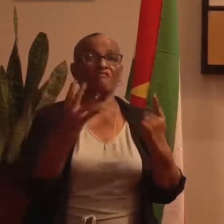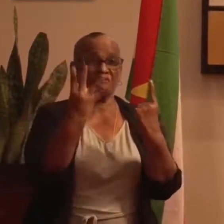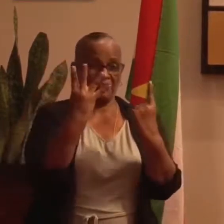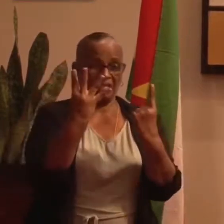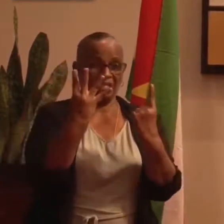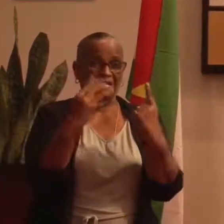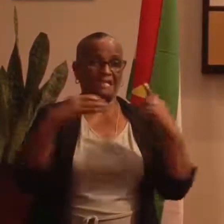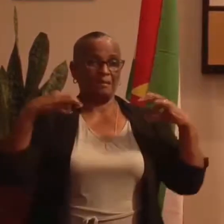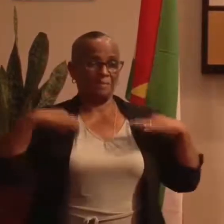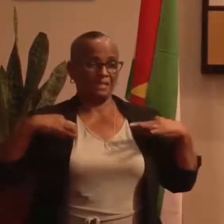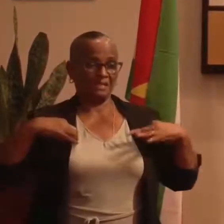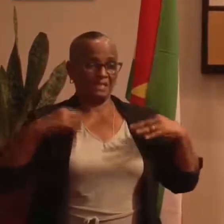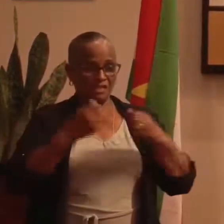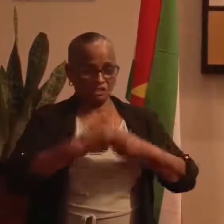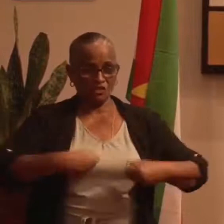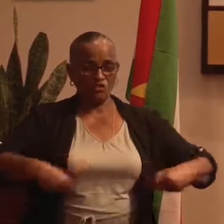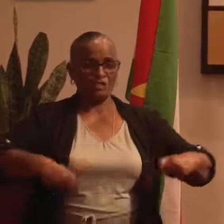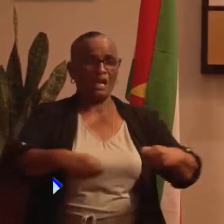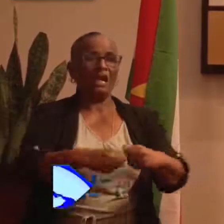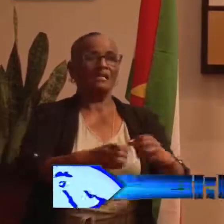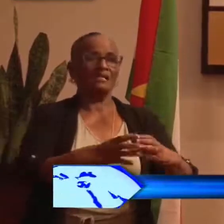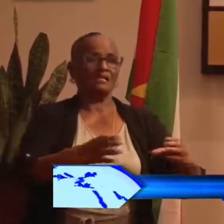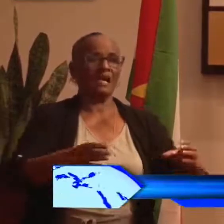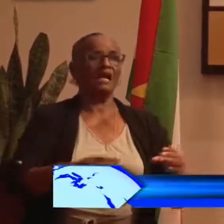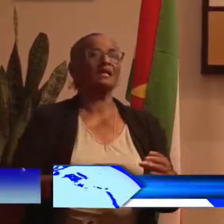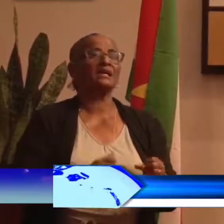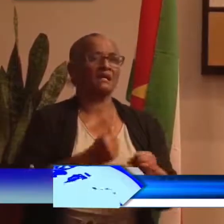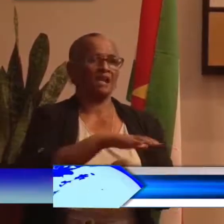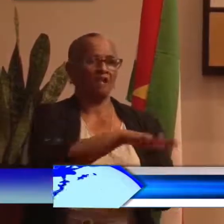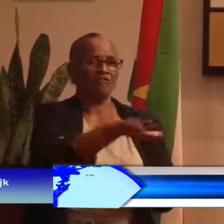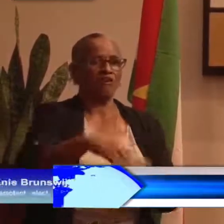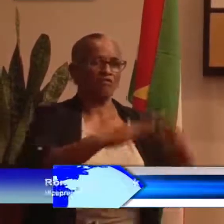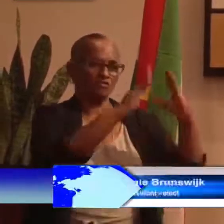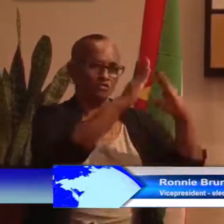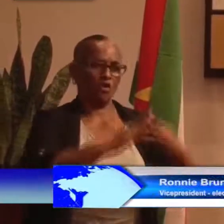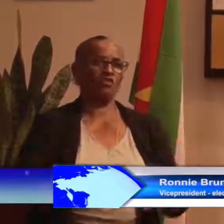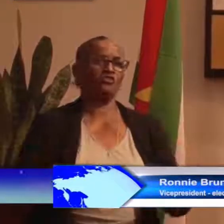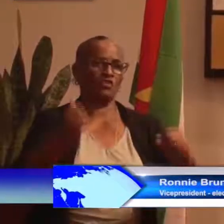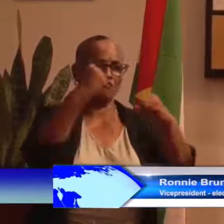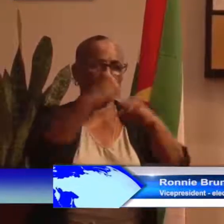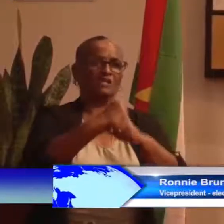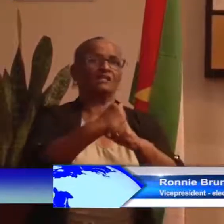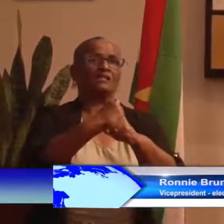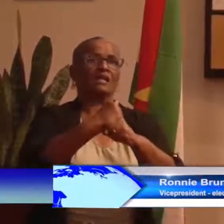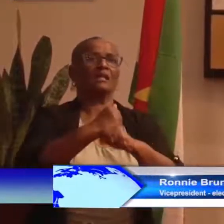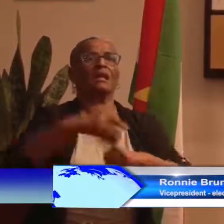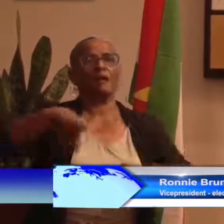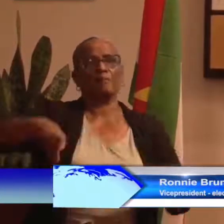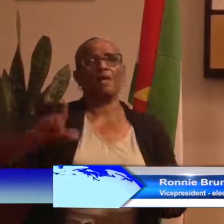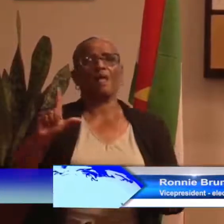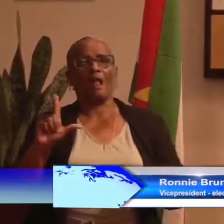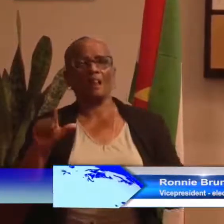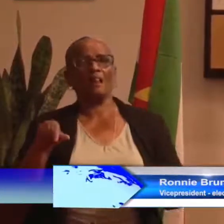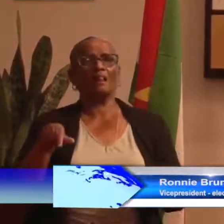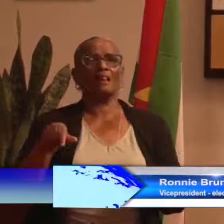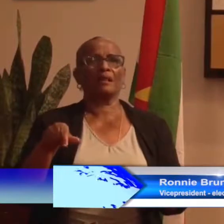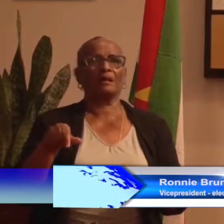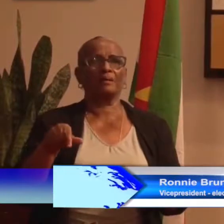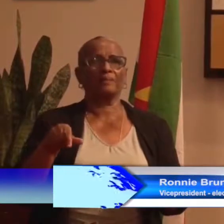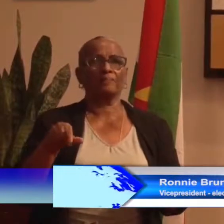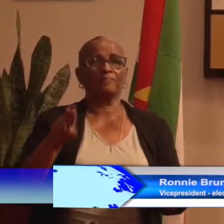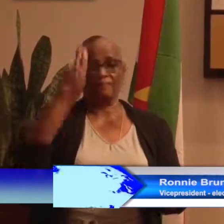Ministerie van Sociale Zaken en Volkshuisvesting. Daar wordt PL.